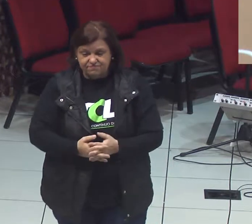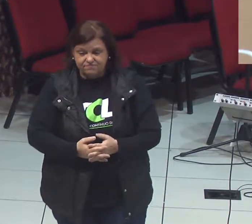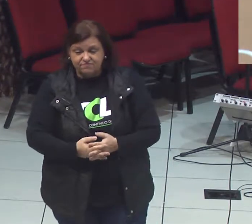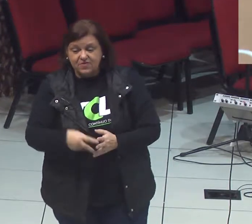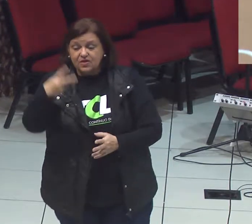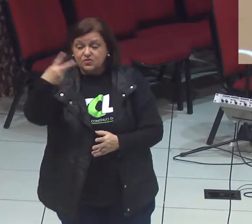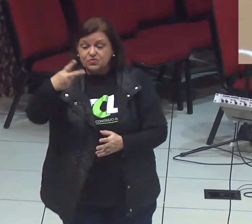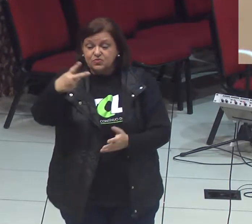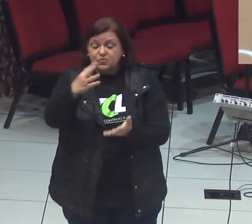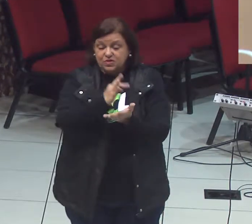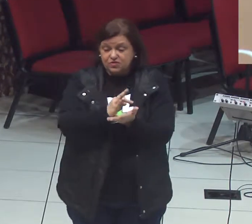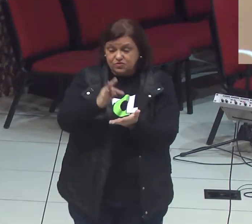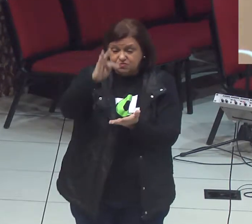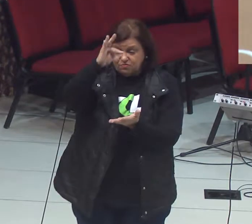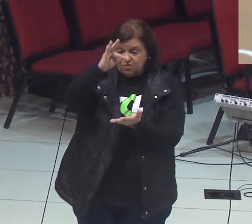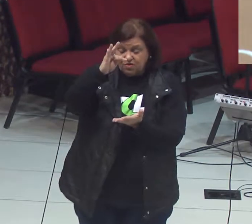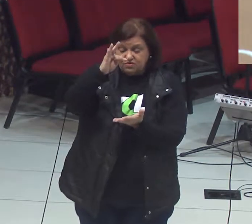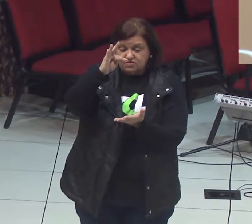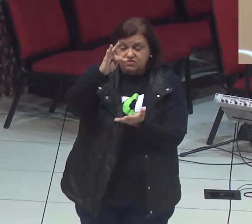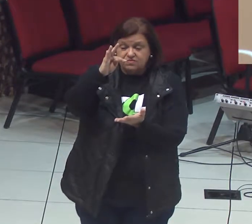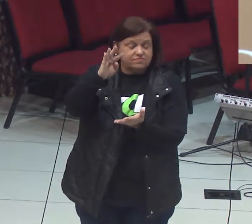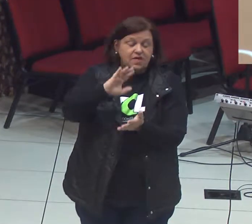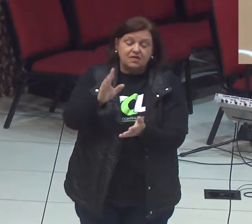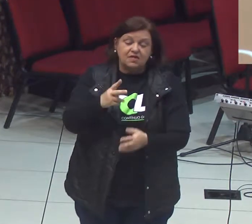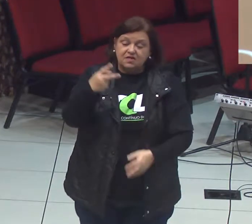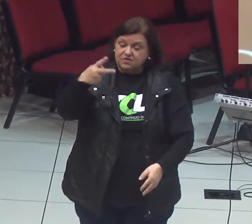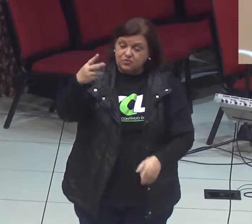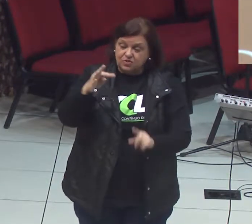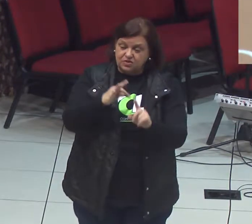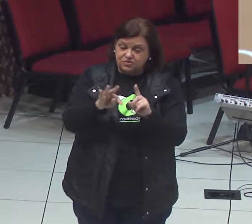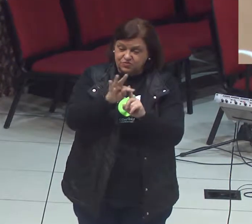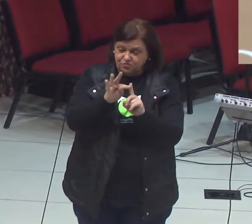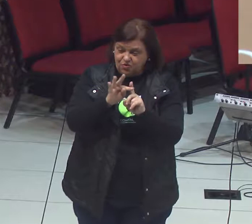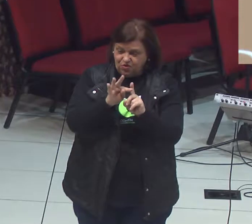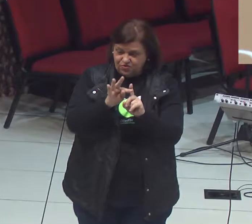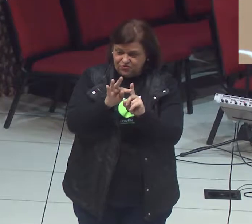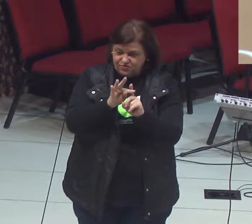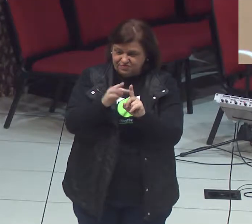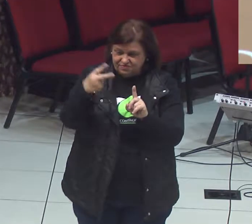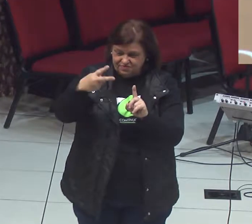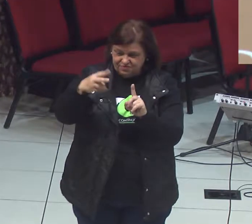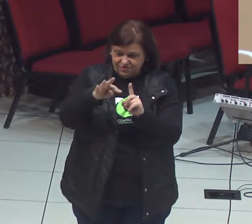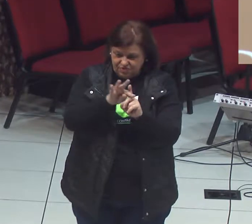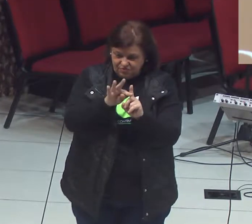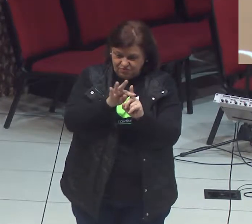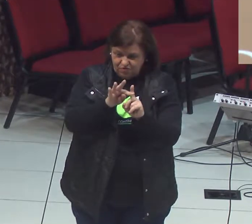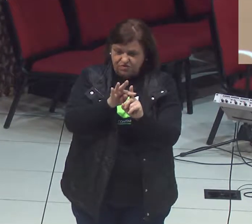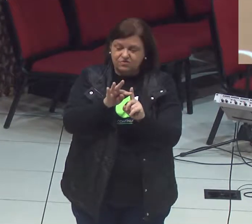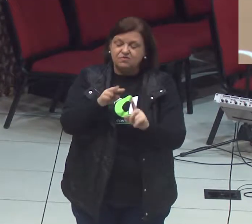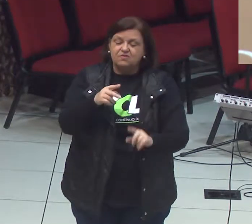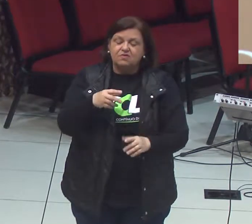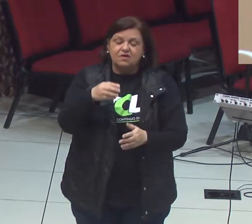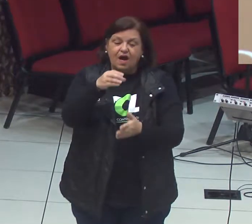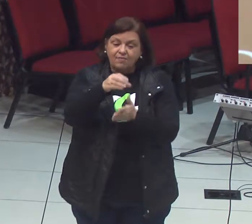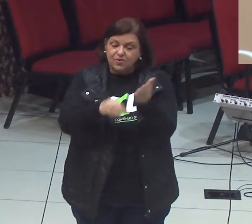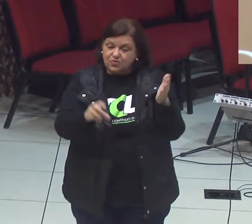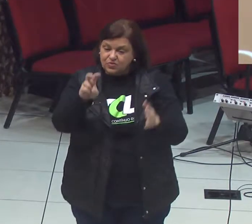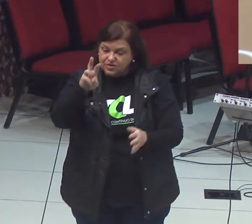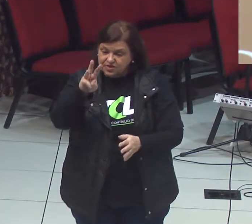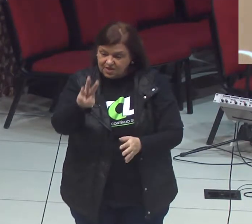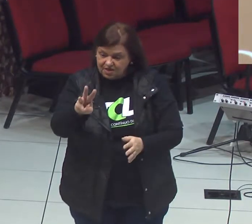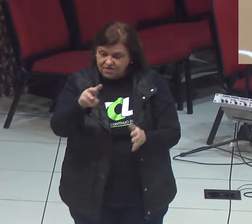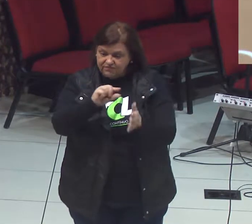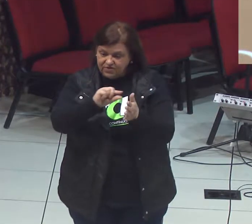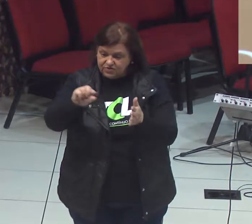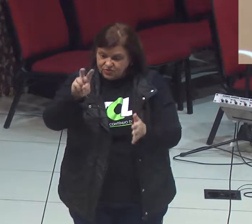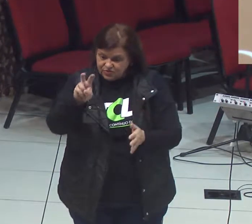2 Timóteo 3, 1-5, quando diz assim, olha só o nível do texto. Não está no teu roteiro, mas eu gostaria que